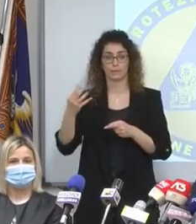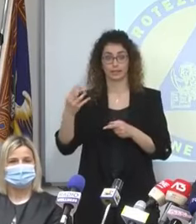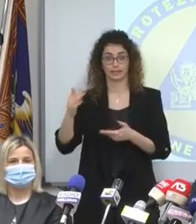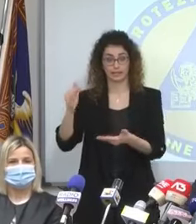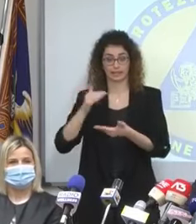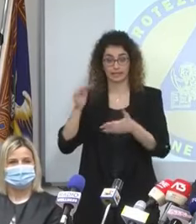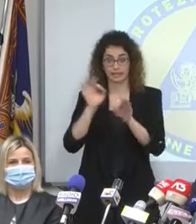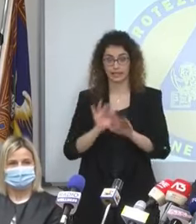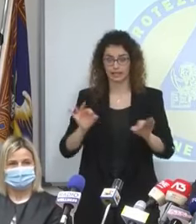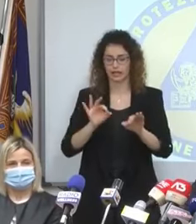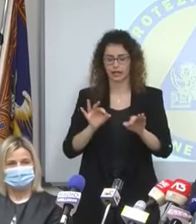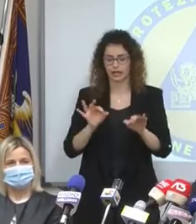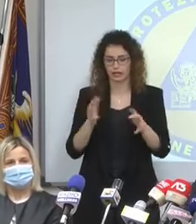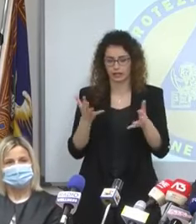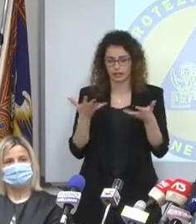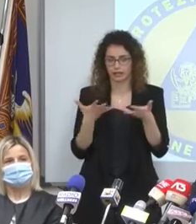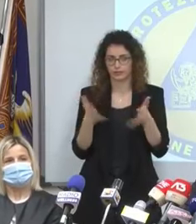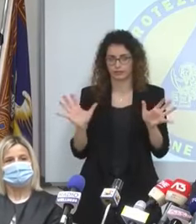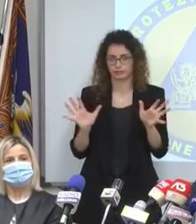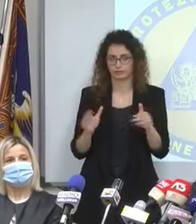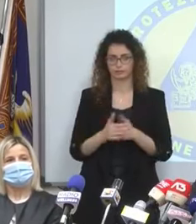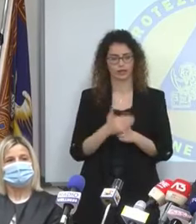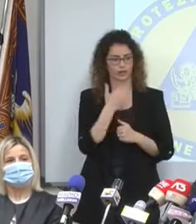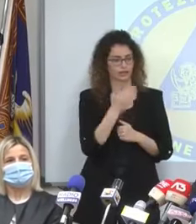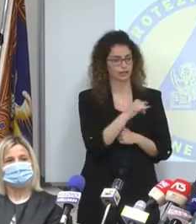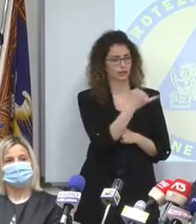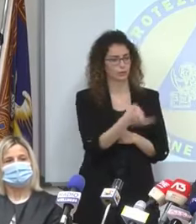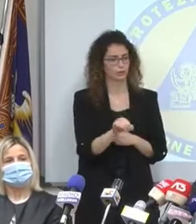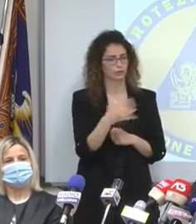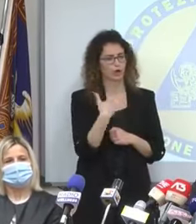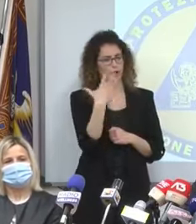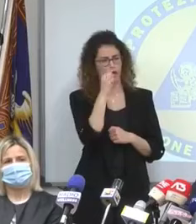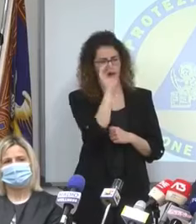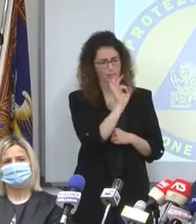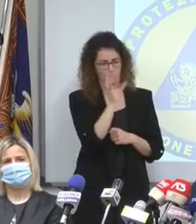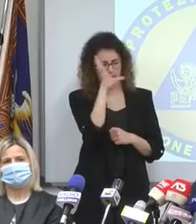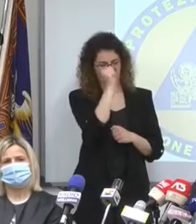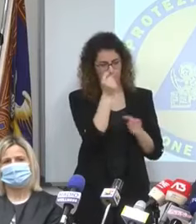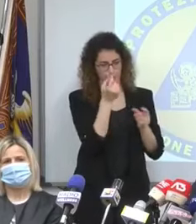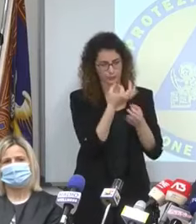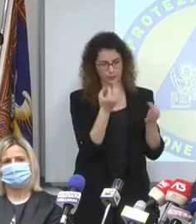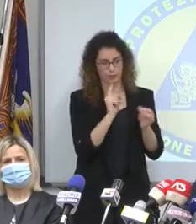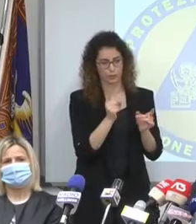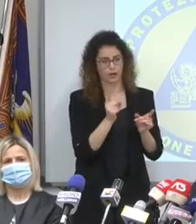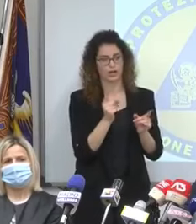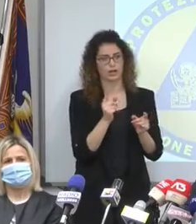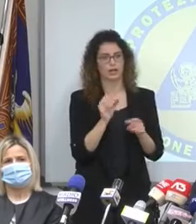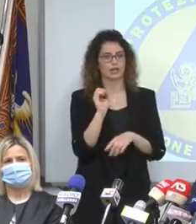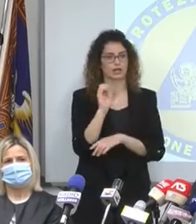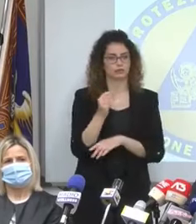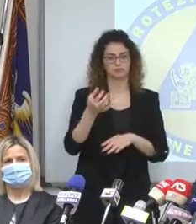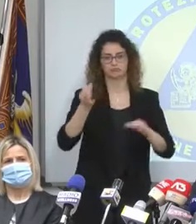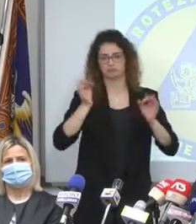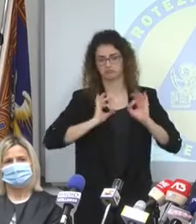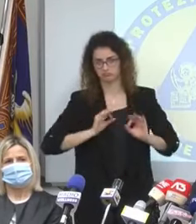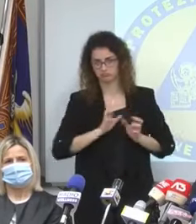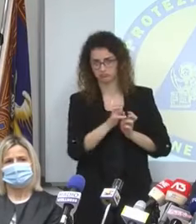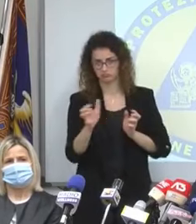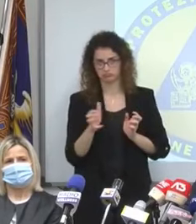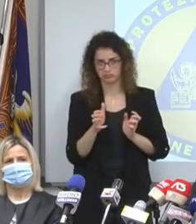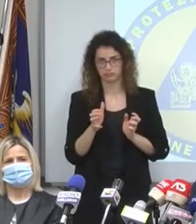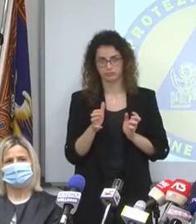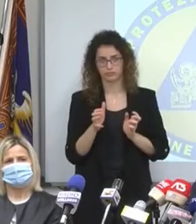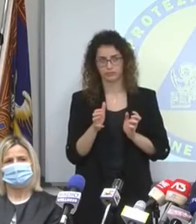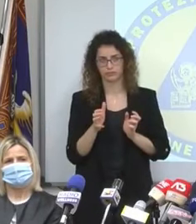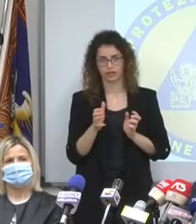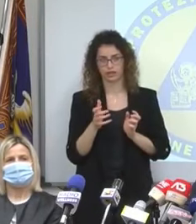è finita. Grazie. L'ultima cosa, non ho capito bene cosa succede agli insegnanti o alle forze dell'ordine che